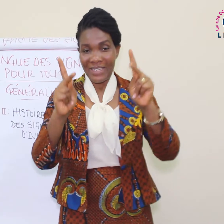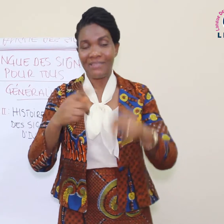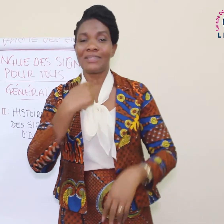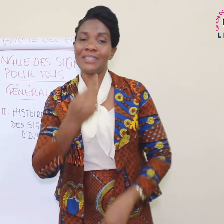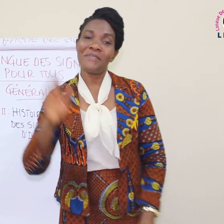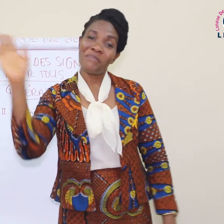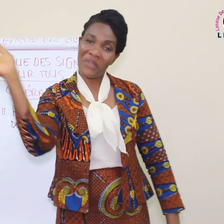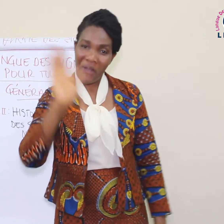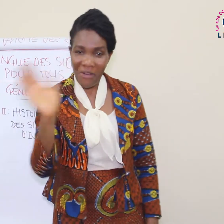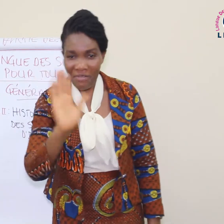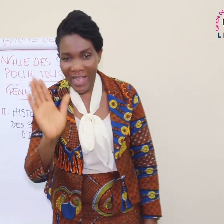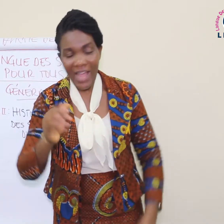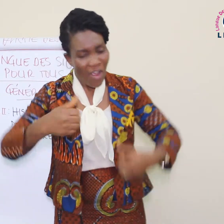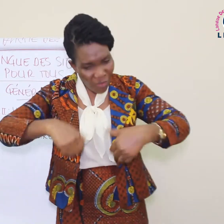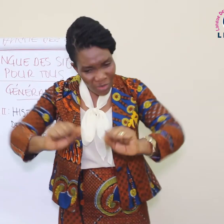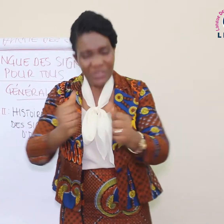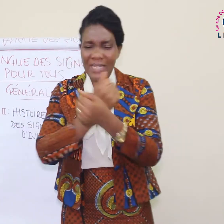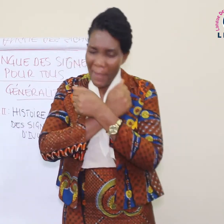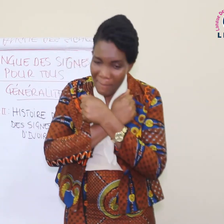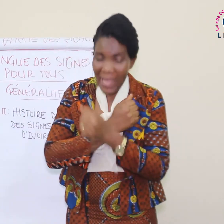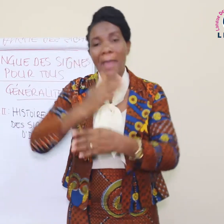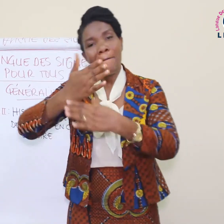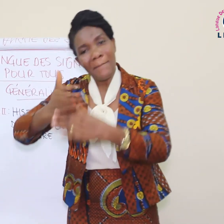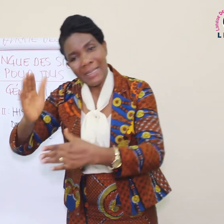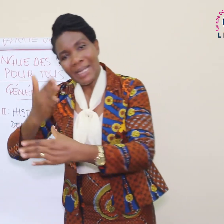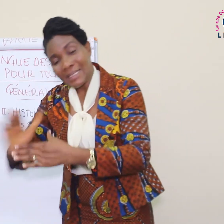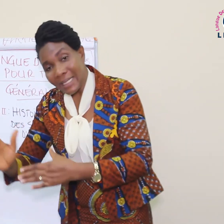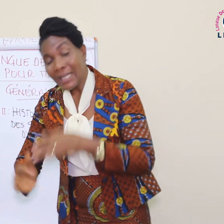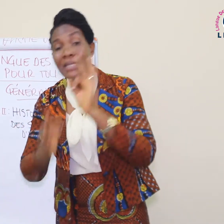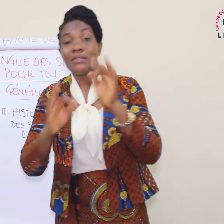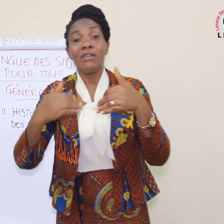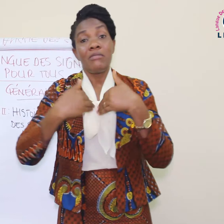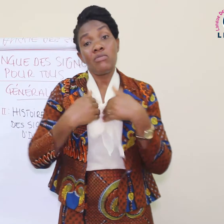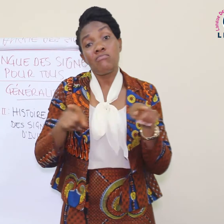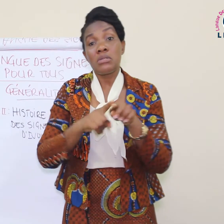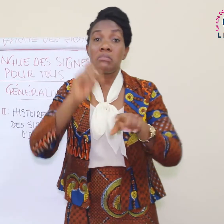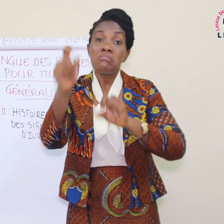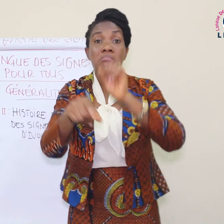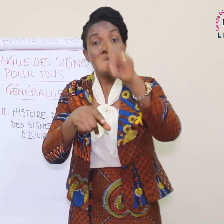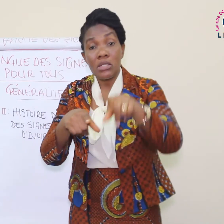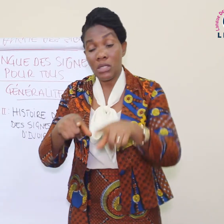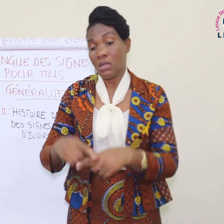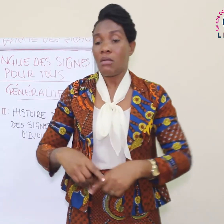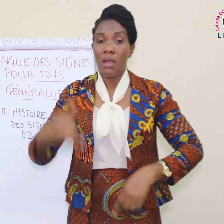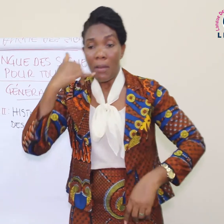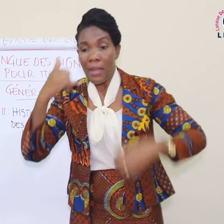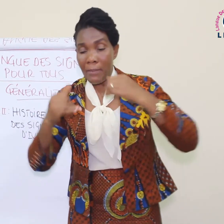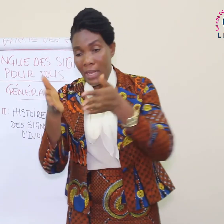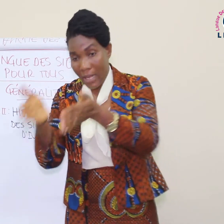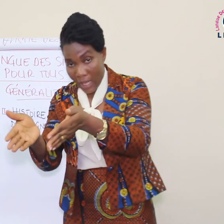revoir. Continuez d'aimer, de partager. Et si vous avez aussi des questions, nos contacts seront affichés tout à l'heure, juste après